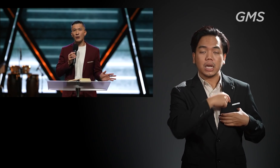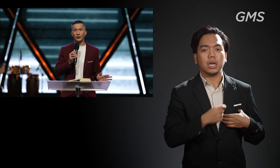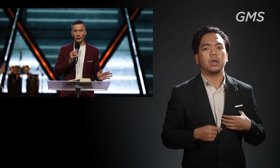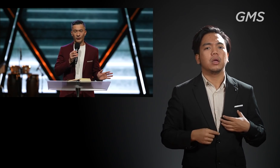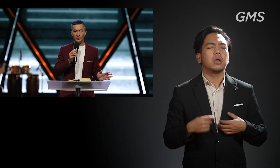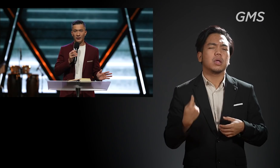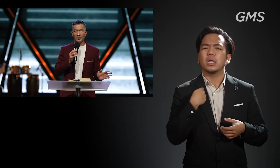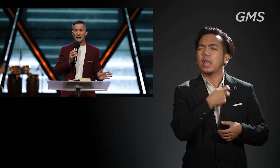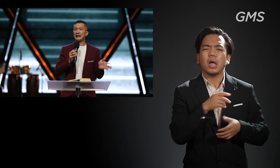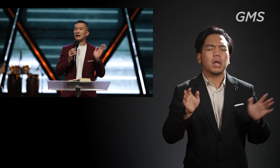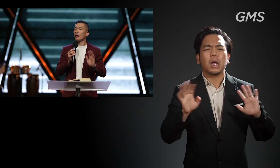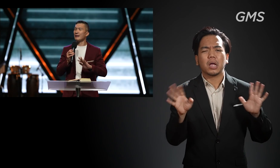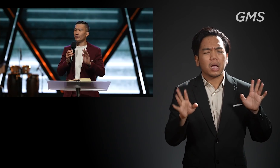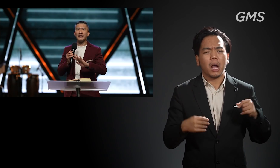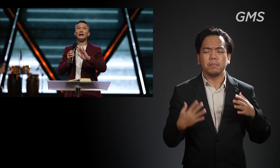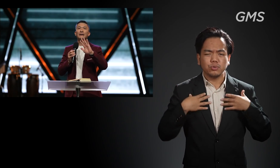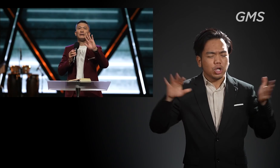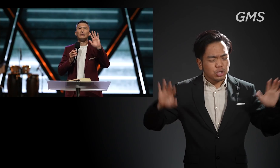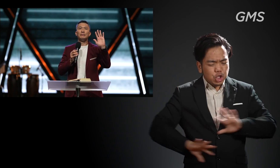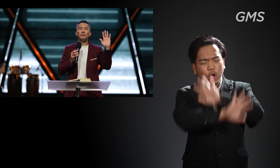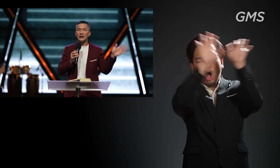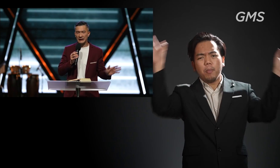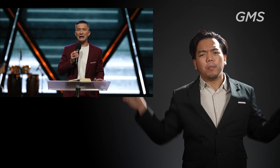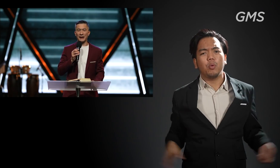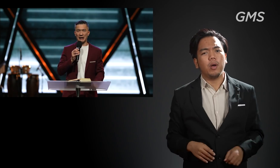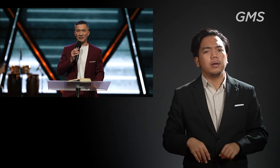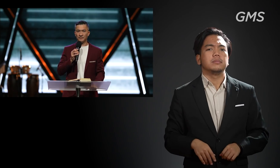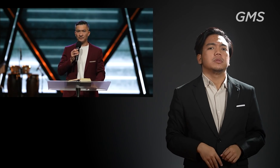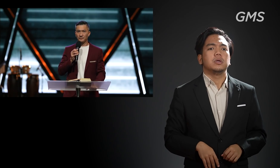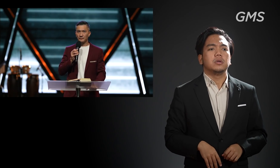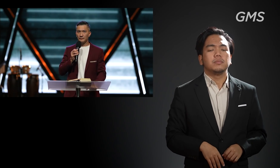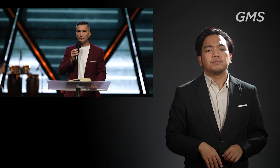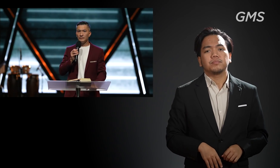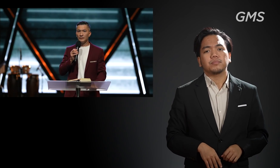segala sesuatu. Nggak ada satu orang pun yang punya segala perkara.